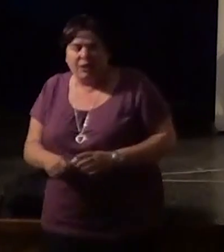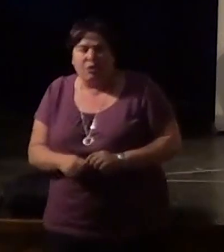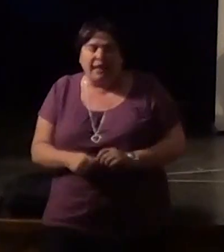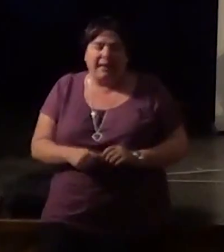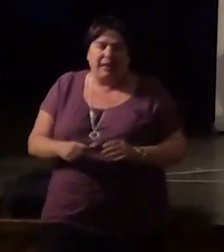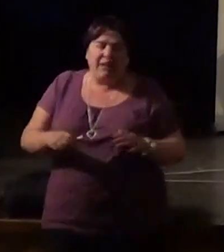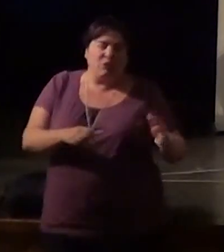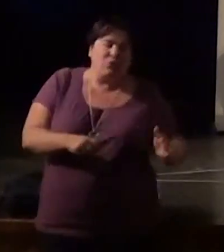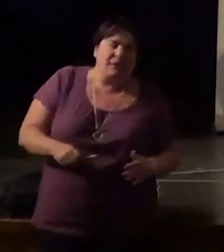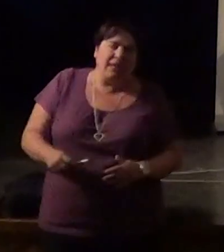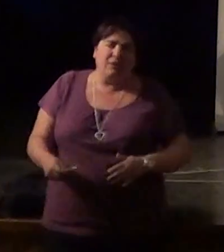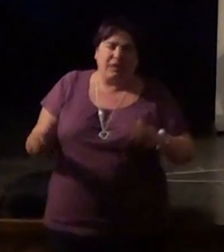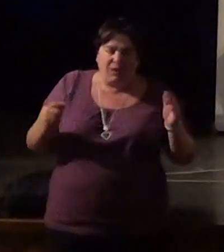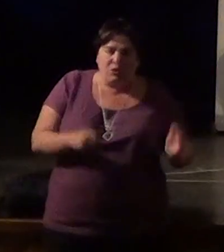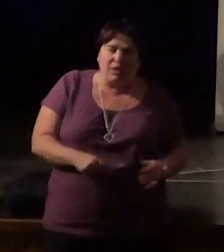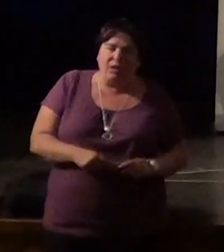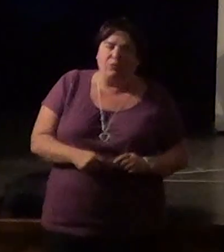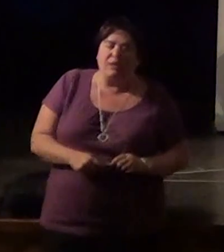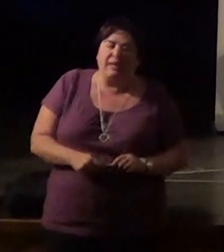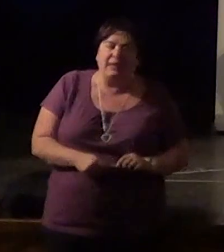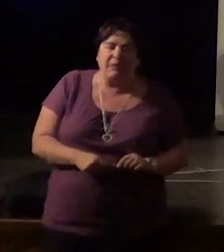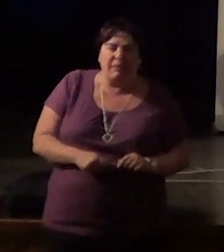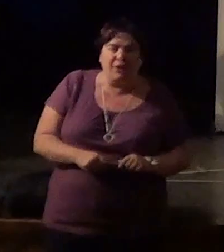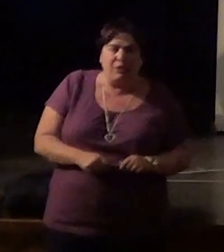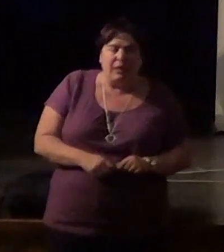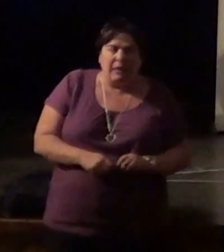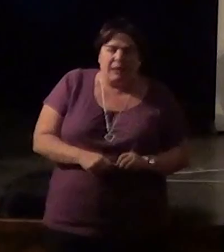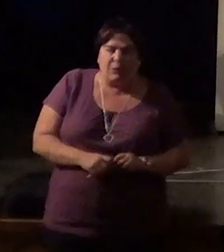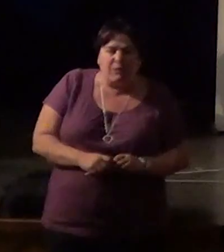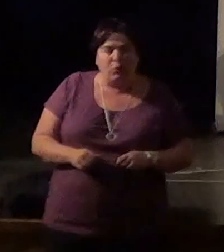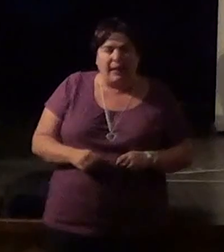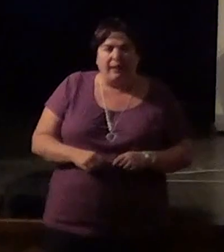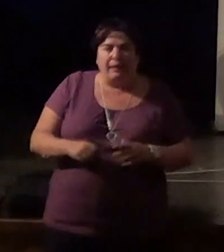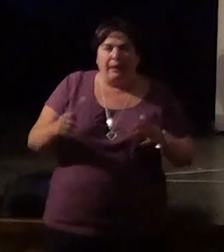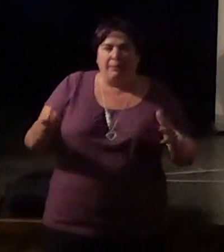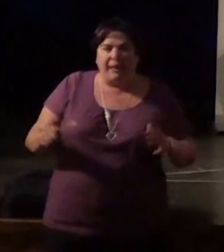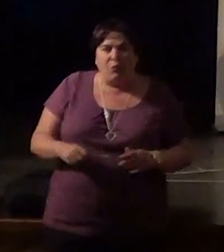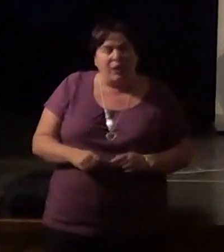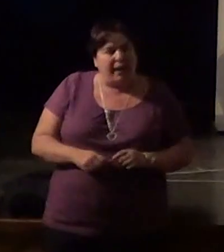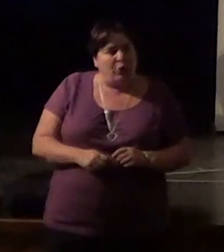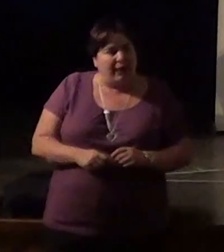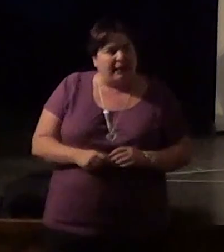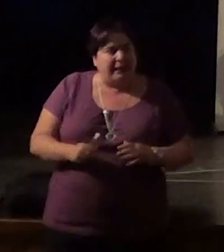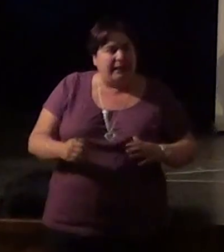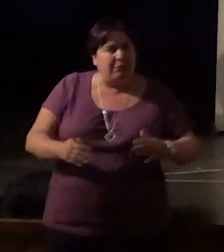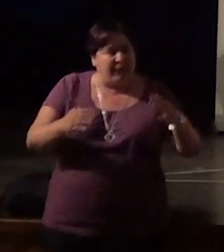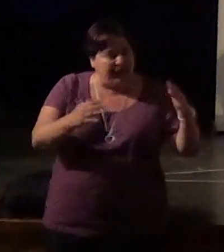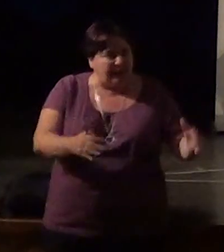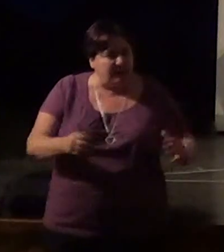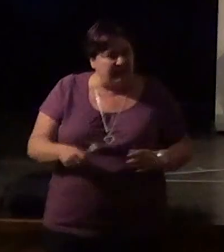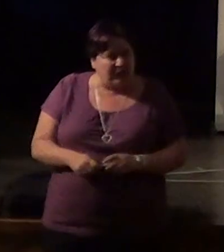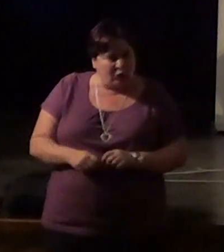todos los derechos que habíamos conseguido y que habían conseguido nuestra gente más mayor después de muchísimos años de lucha, se lo están